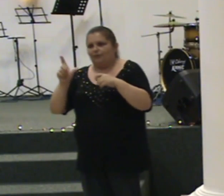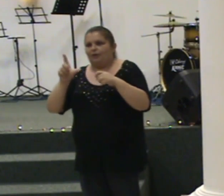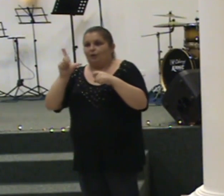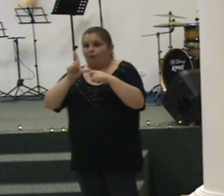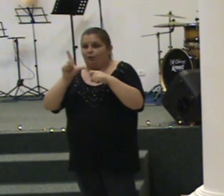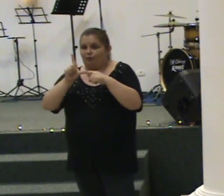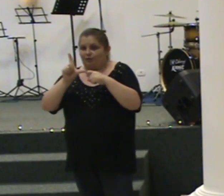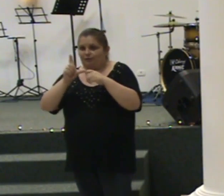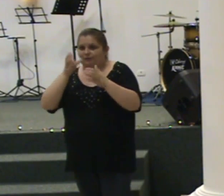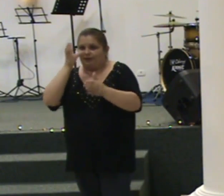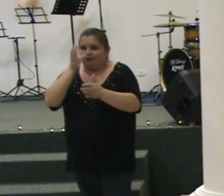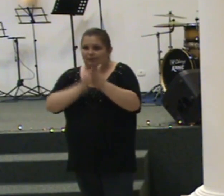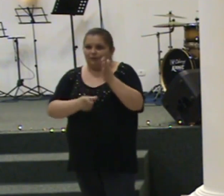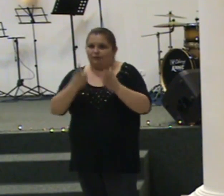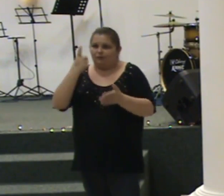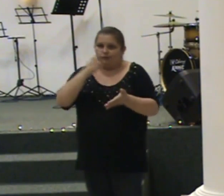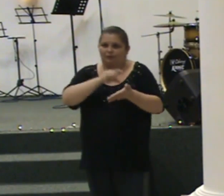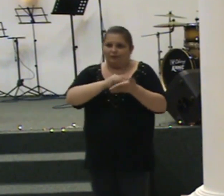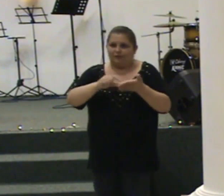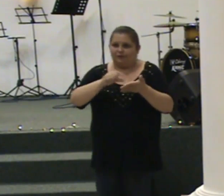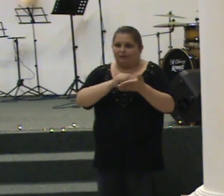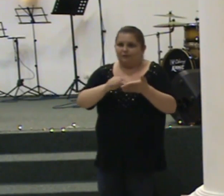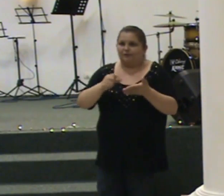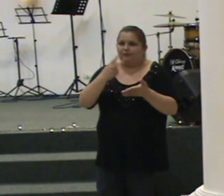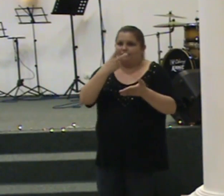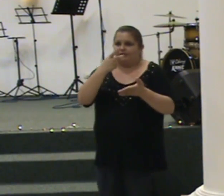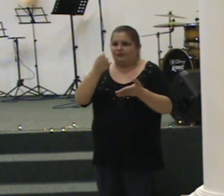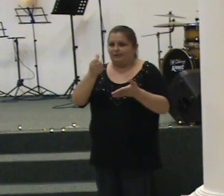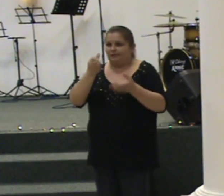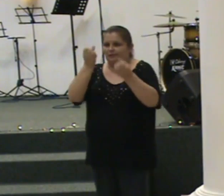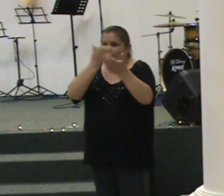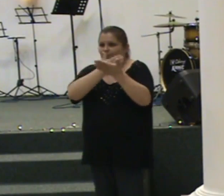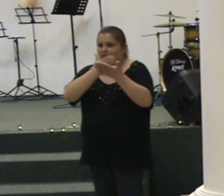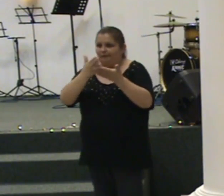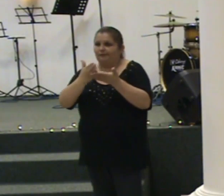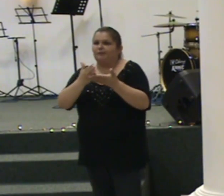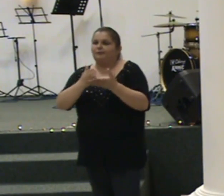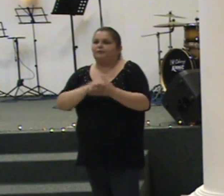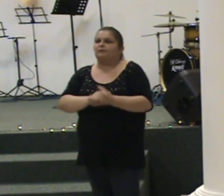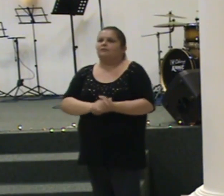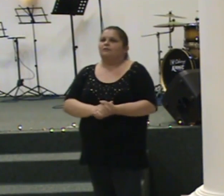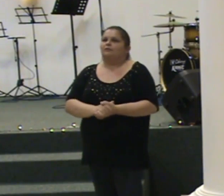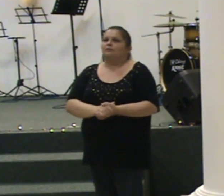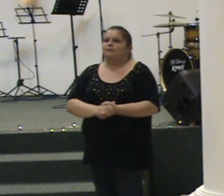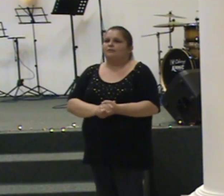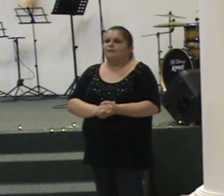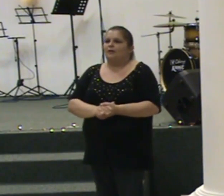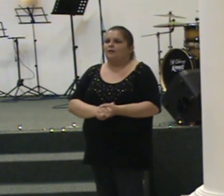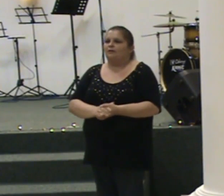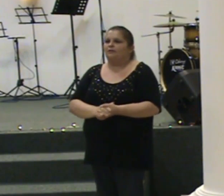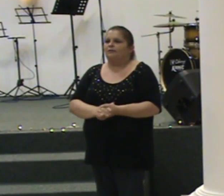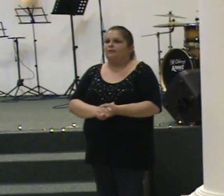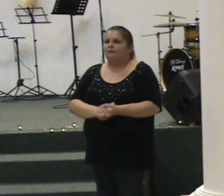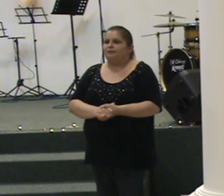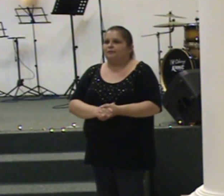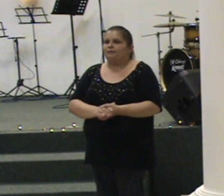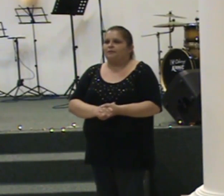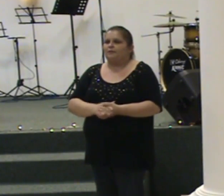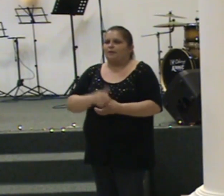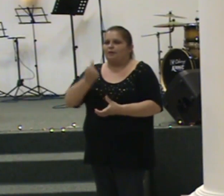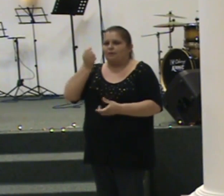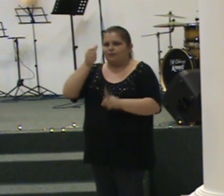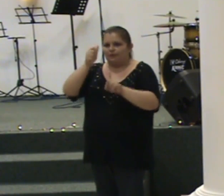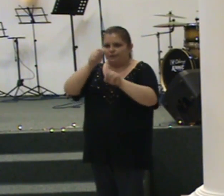de 26 a 38. Diz assim: no 6º mês, o anjo Gabriel